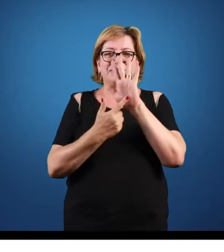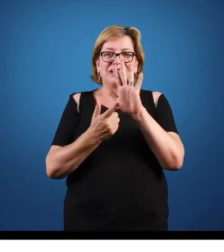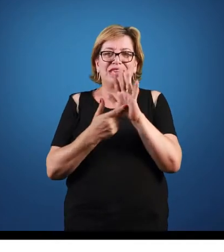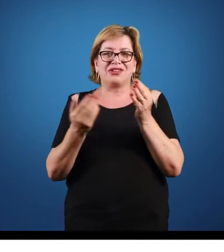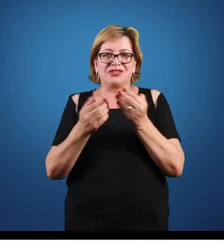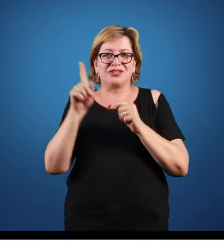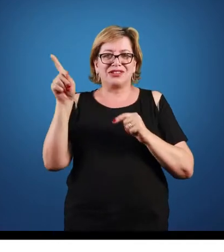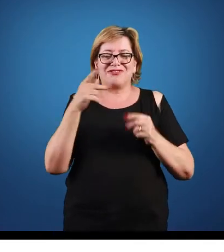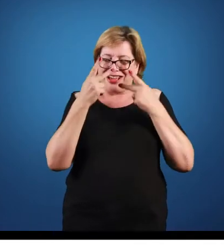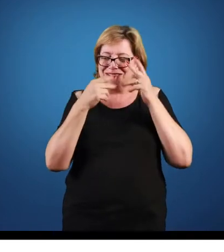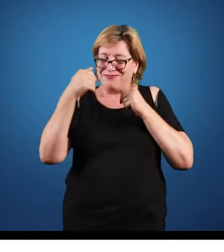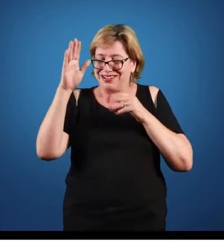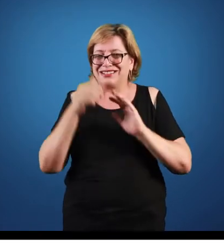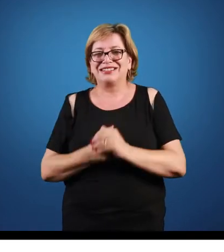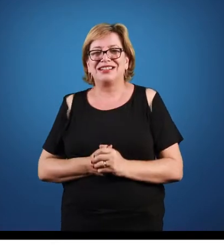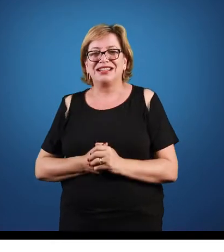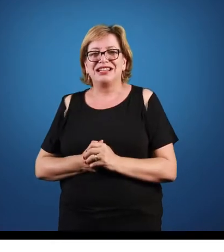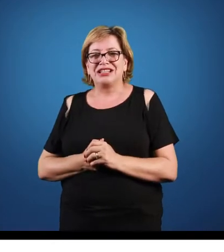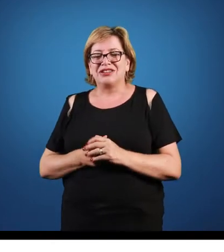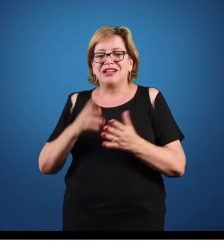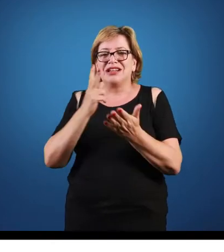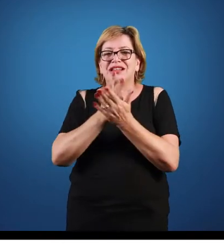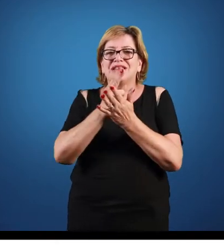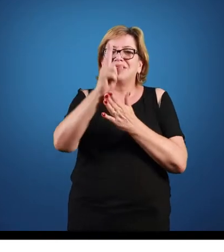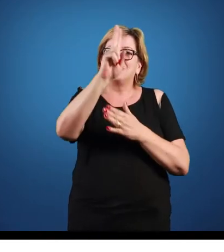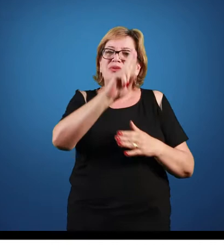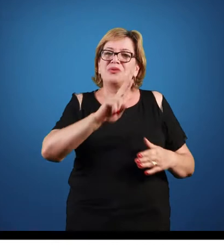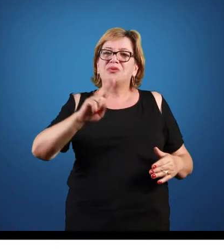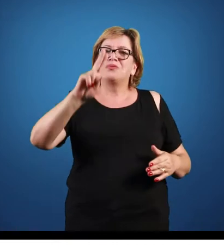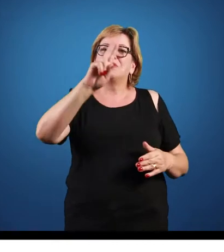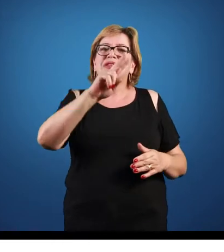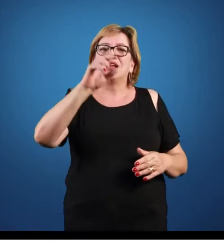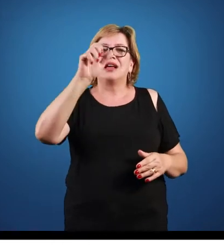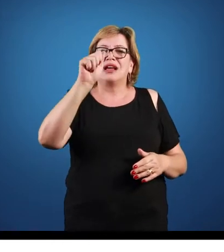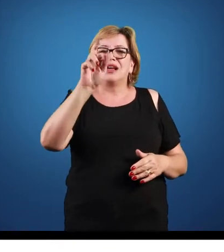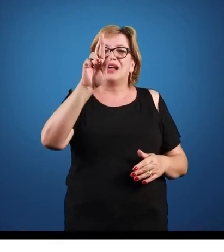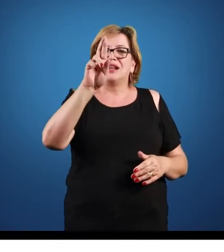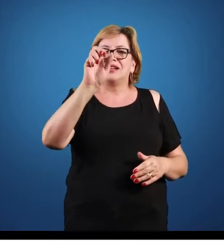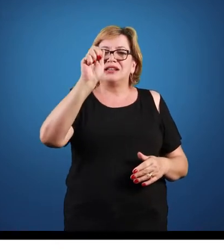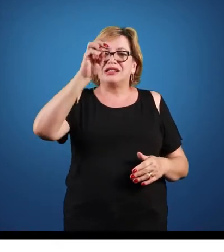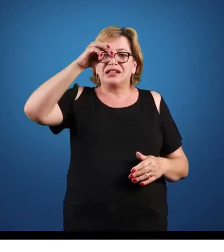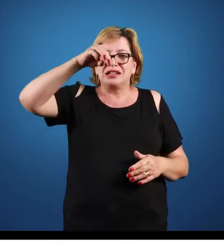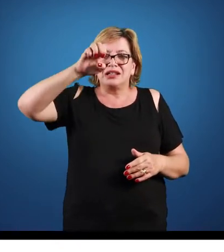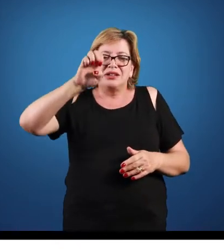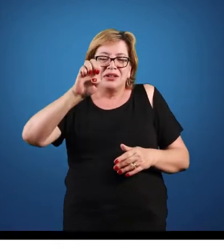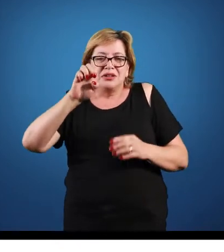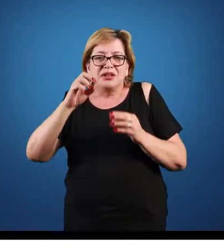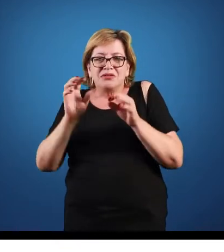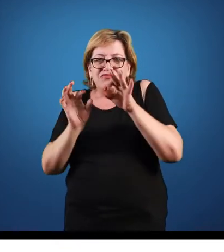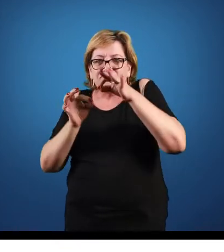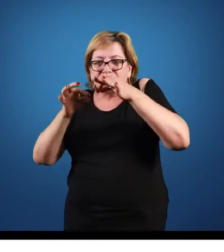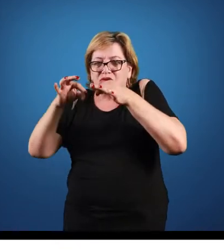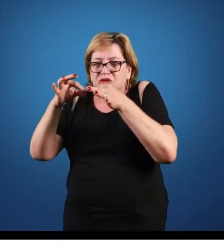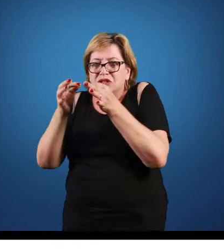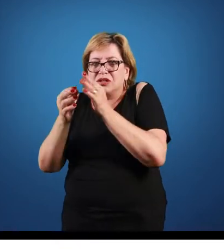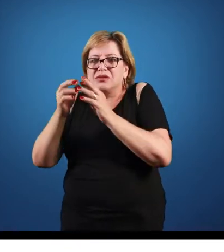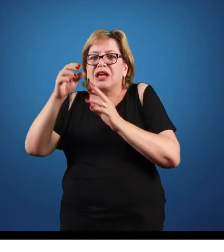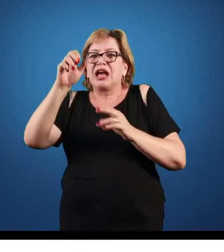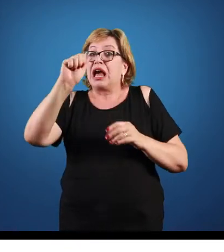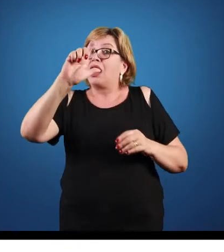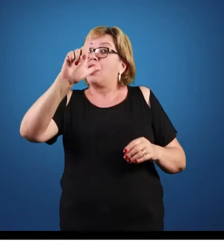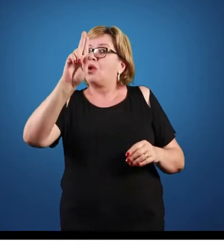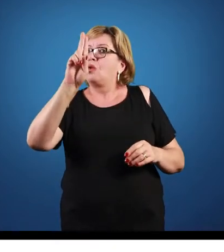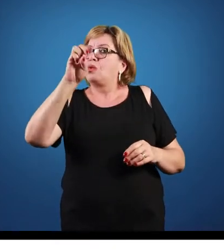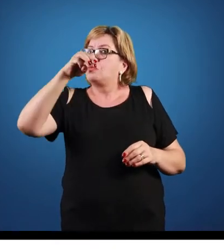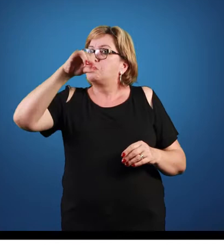pouco mais um esqueleto faço ele usando ainda no mínimo é um arame que ele tem resistência mecânica diferente do arame galvanizado que